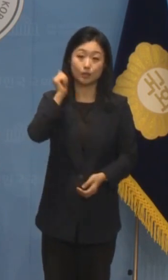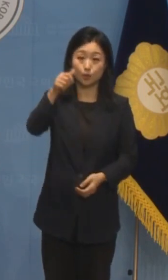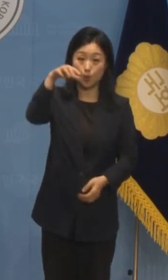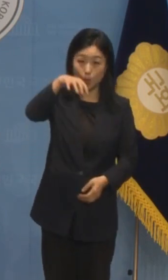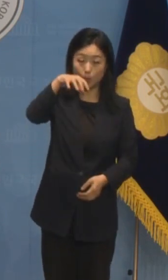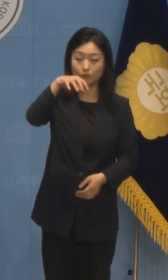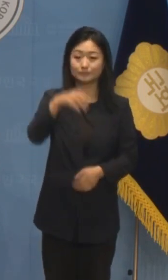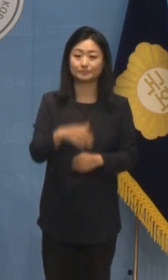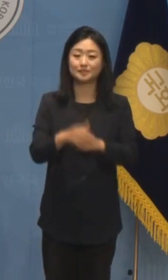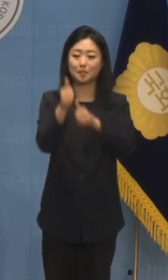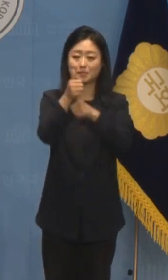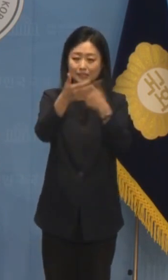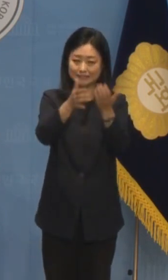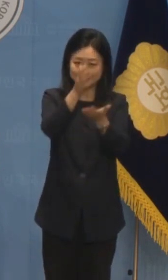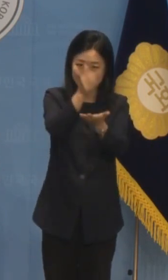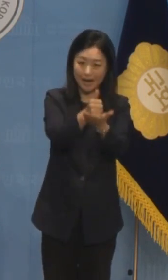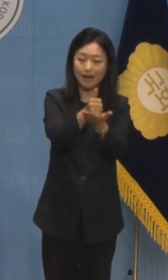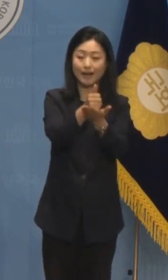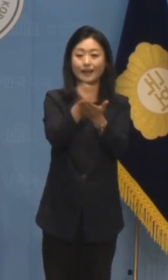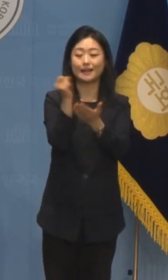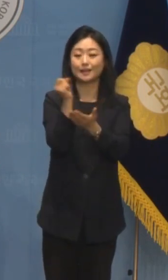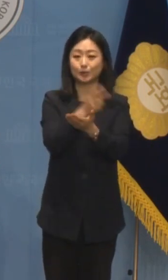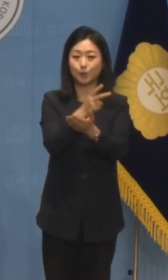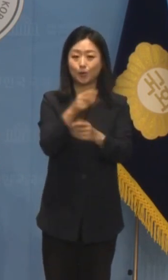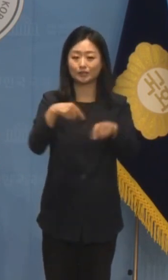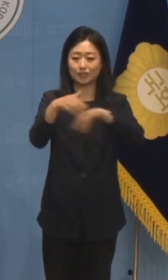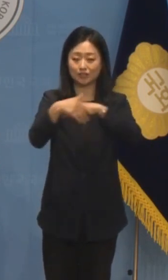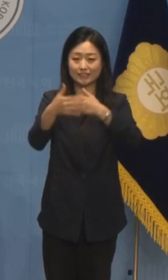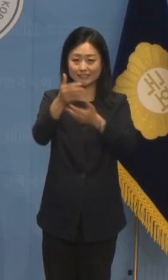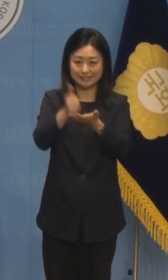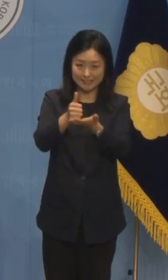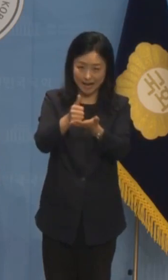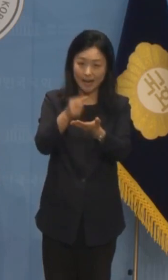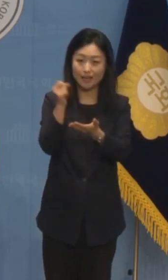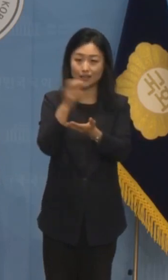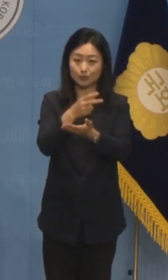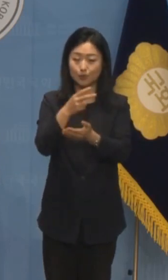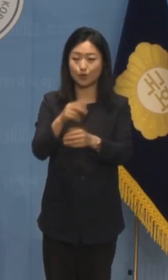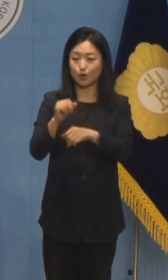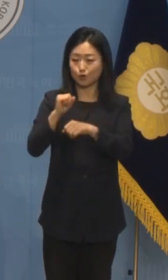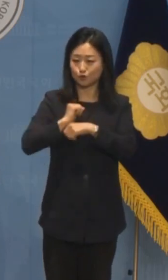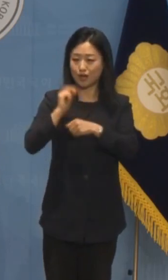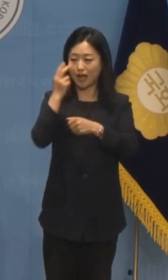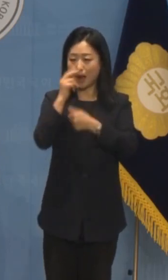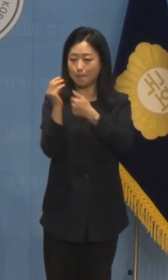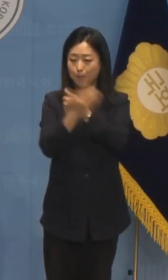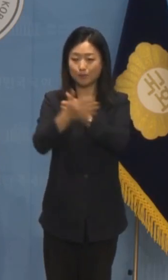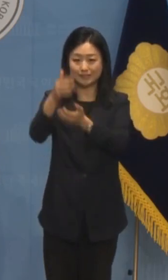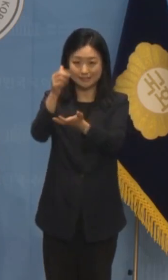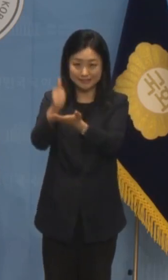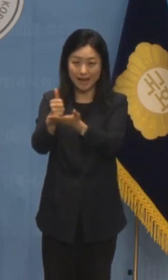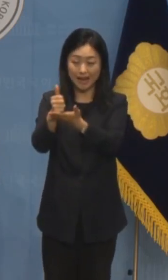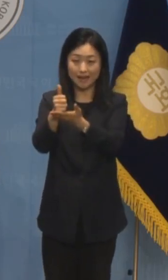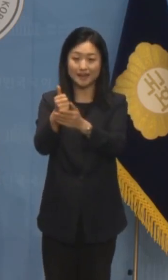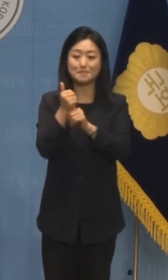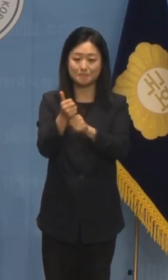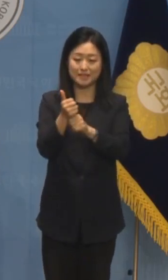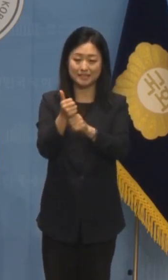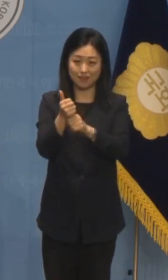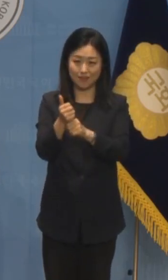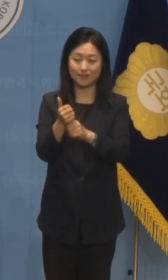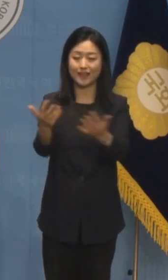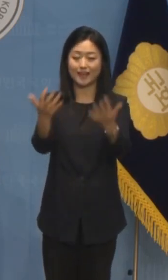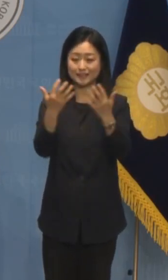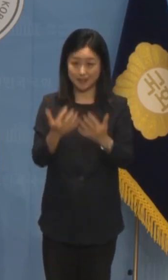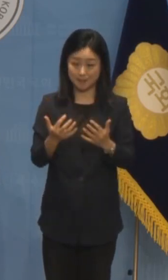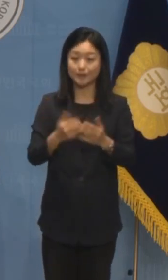대통령실에서는 정진석 비서실장, 성태윤 정책실장, 신원식 신임 국가안보실장 및 주요 수석 비서관이 참석한다고